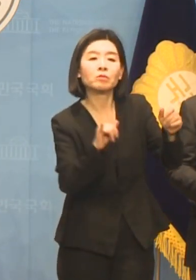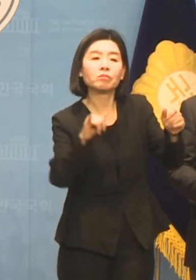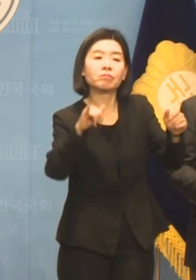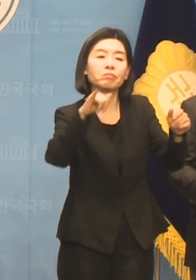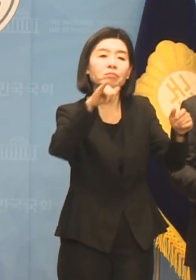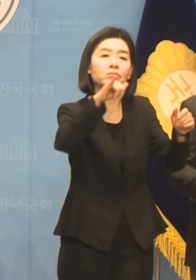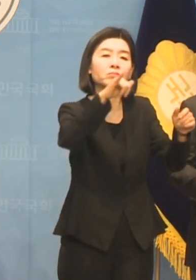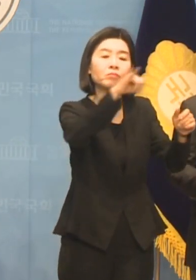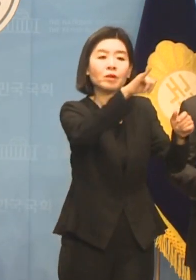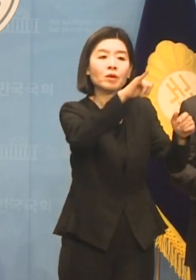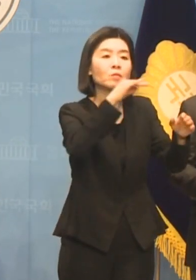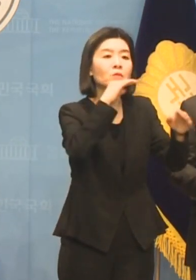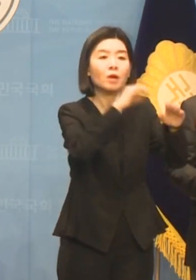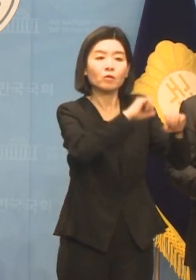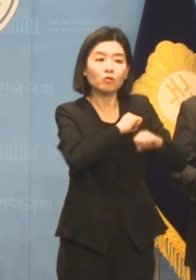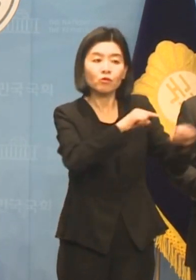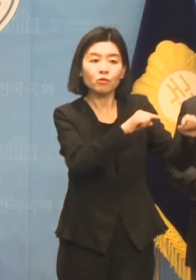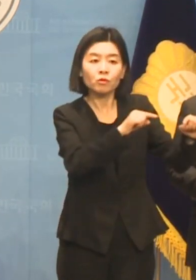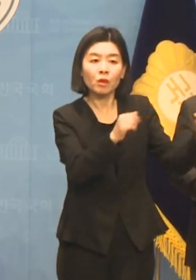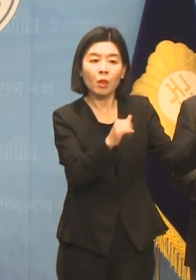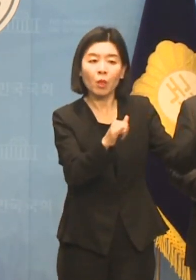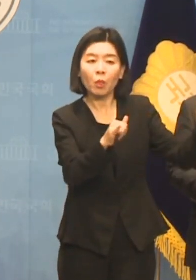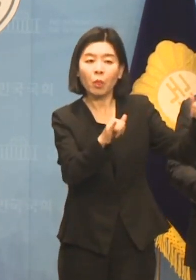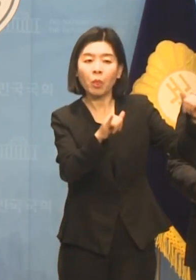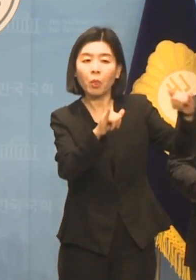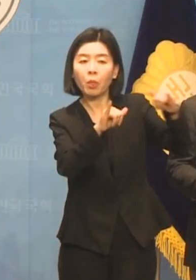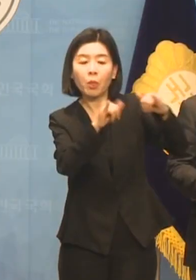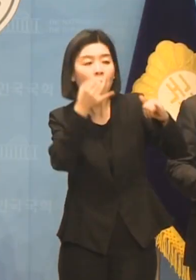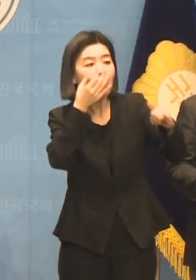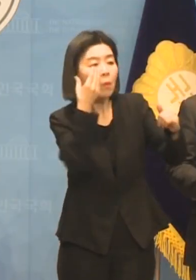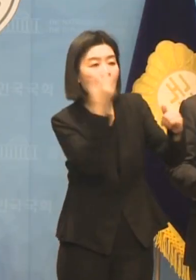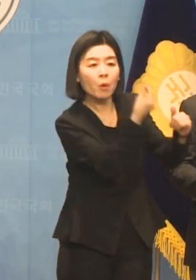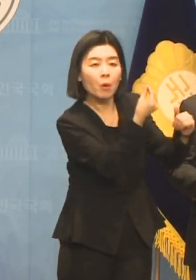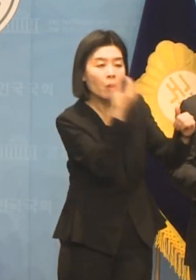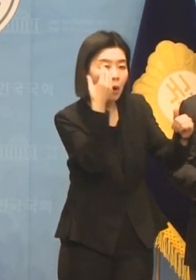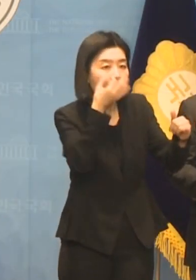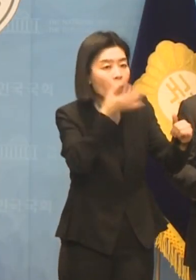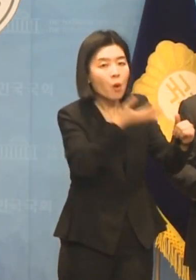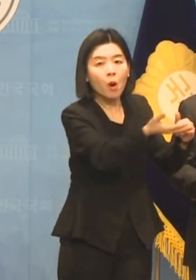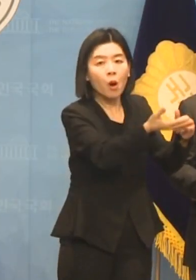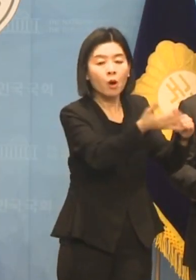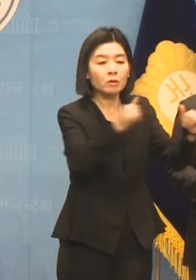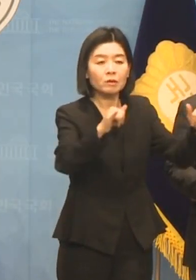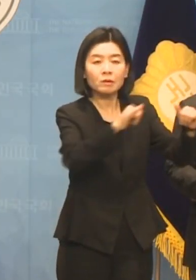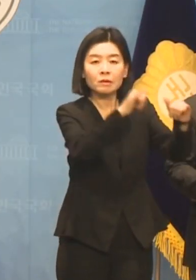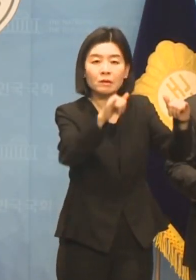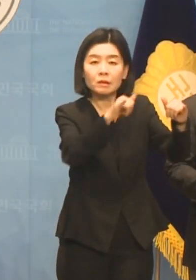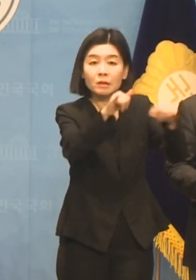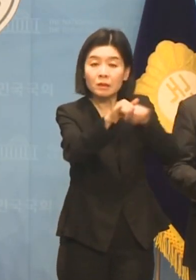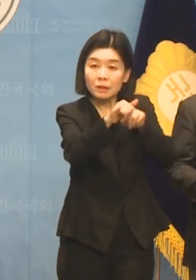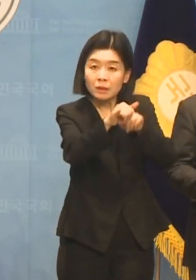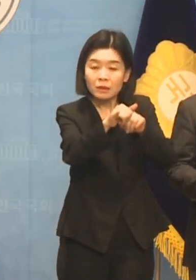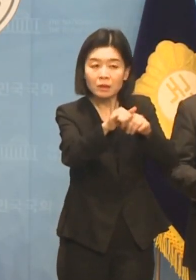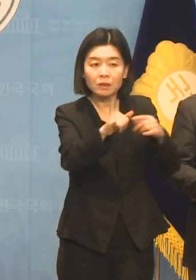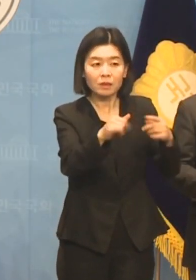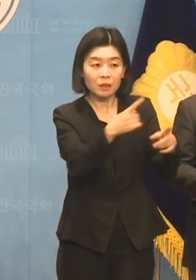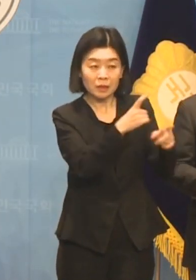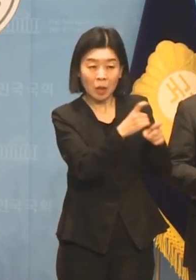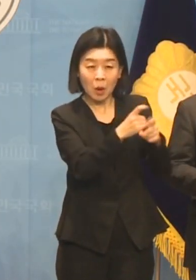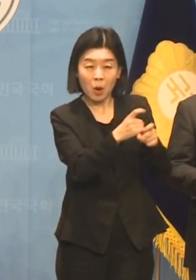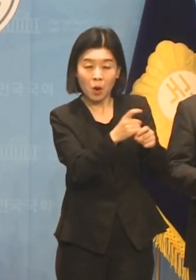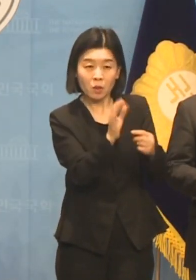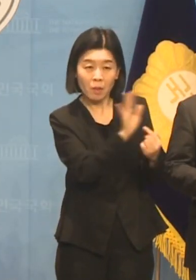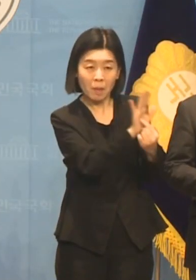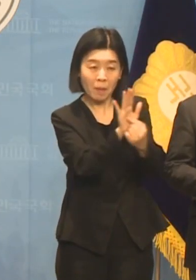북한군에게 자신들을 의도적으로 노출시키는 것이었으며 작전 브리핑에서도 적에게